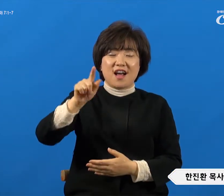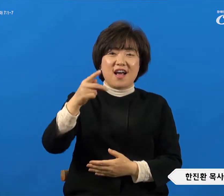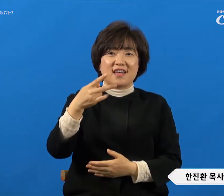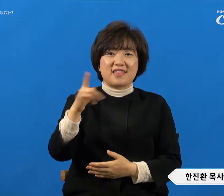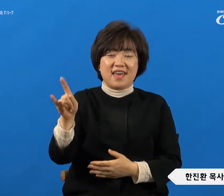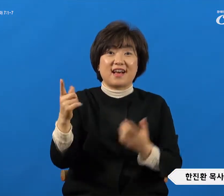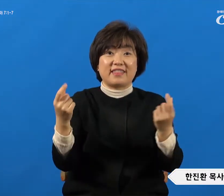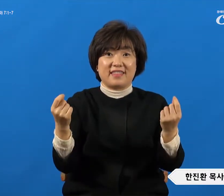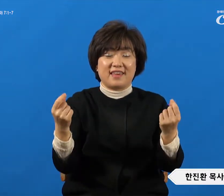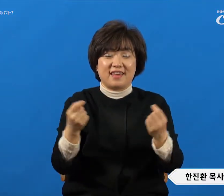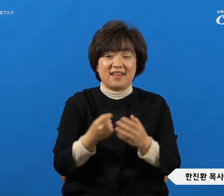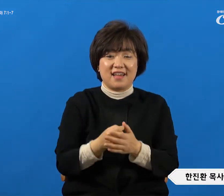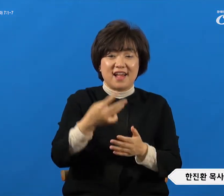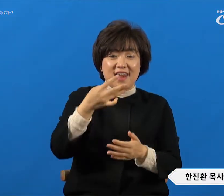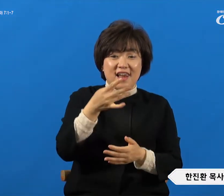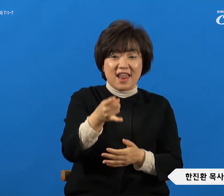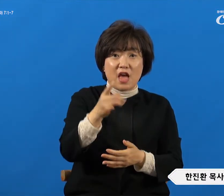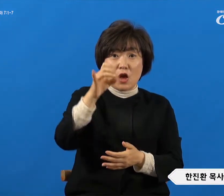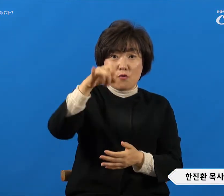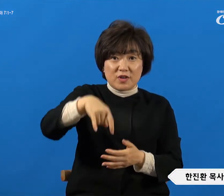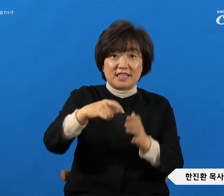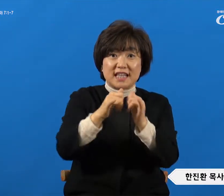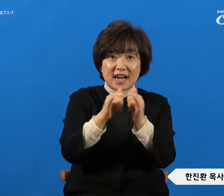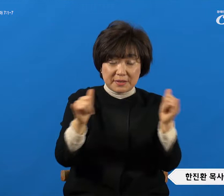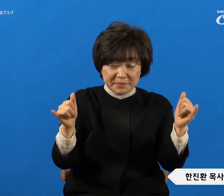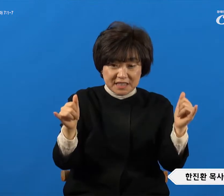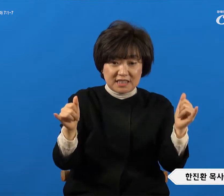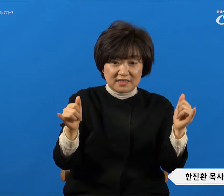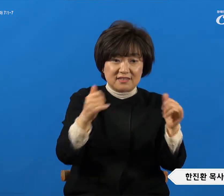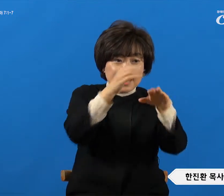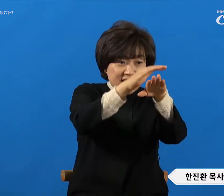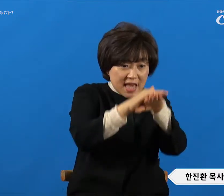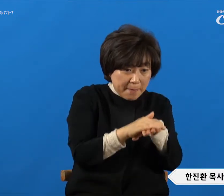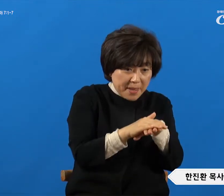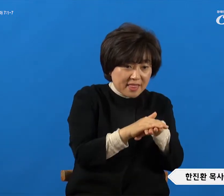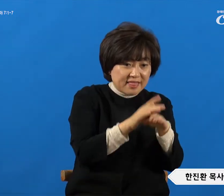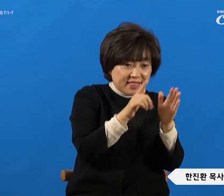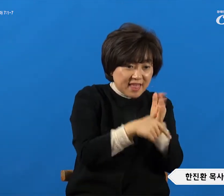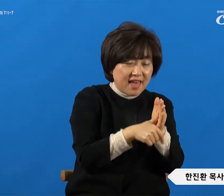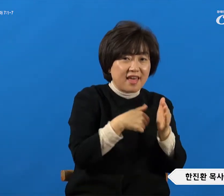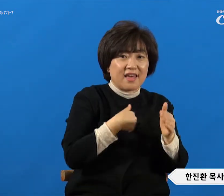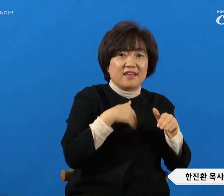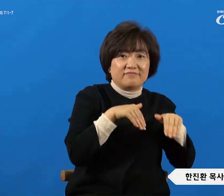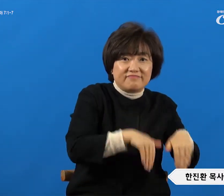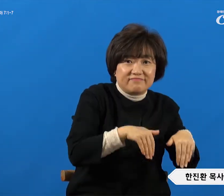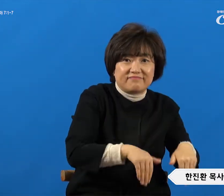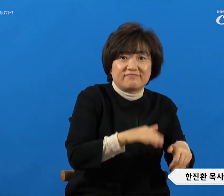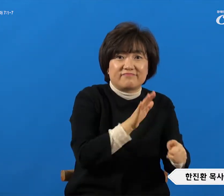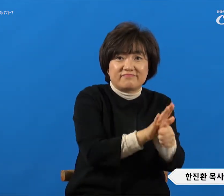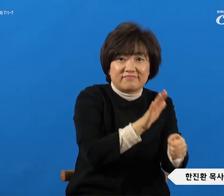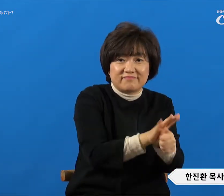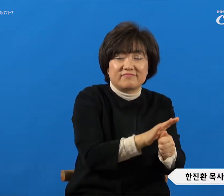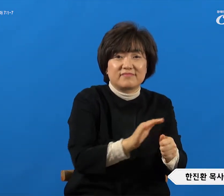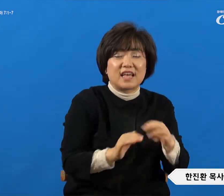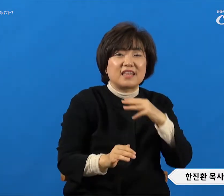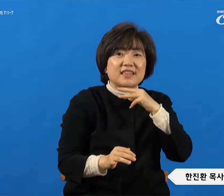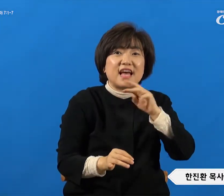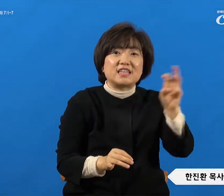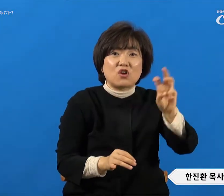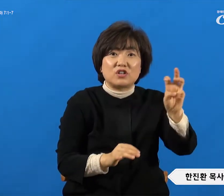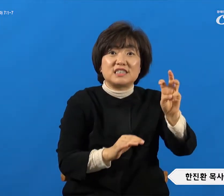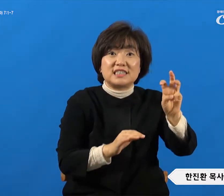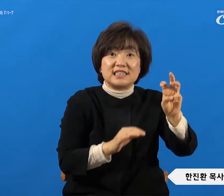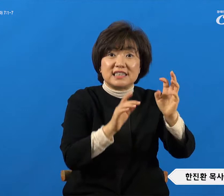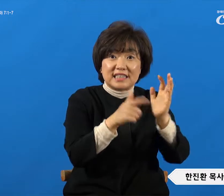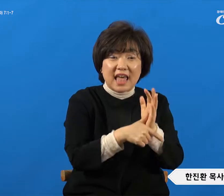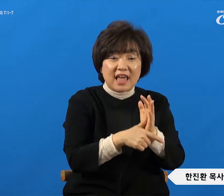레위 사람들은 예배를 위해서 수종드는 사람들이죠. 그들은 30살에 성전에